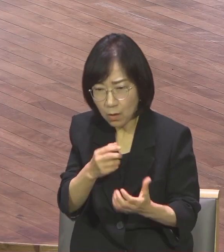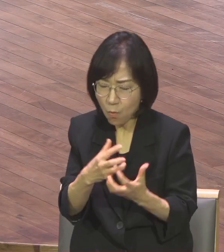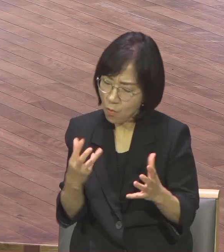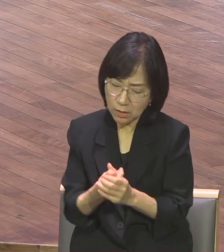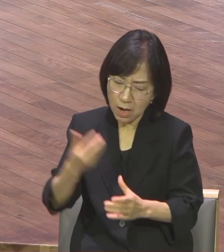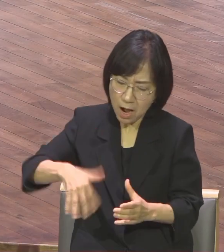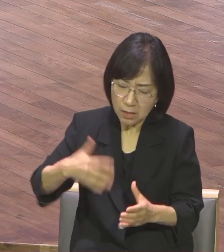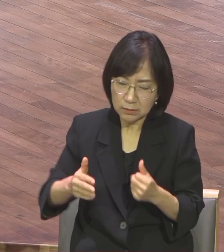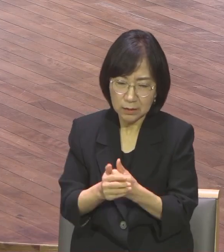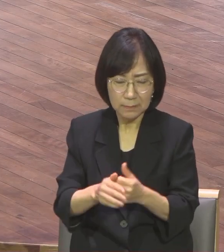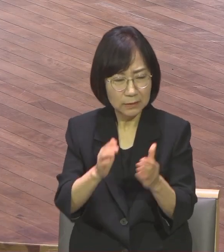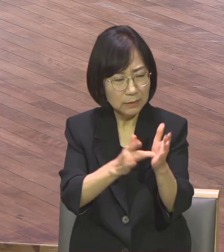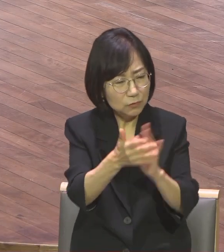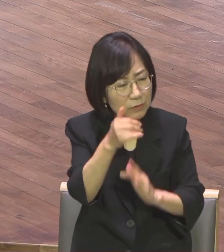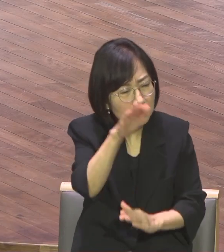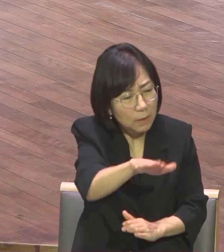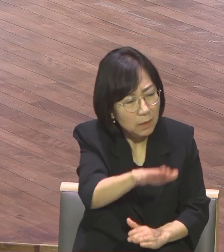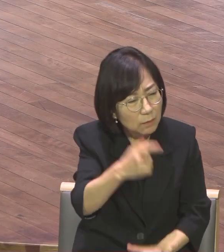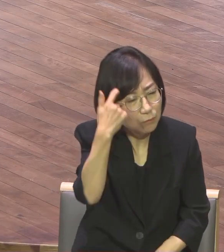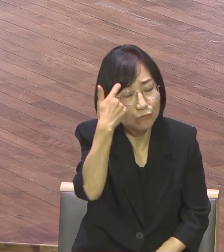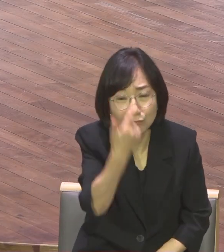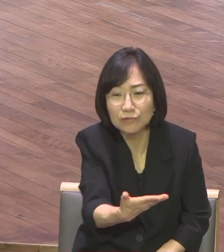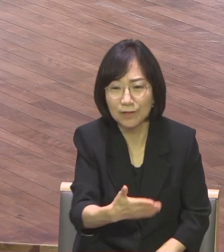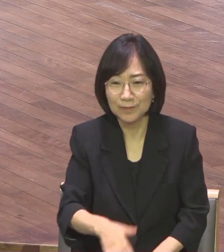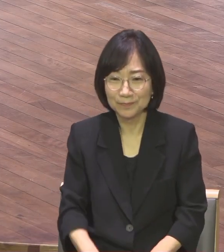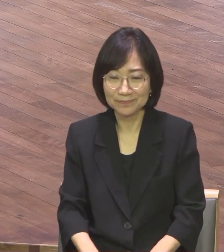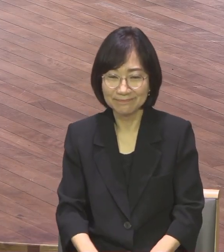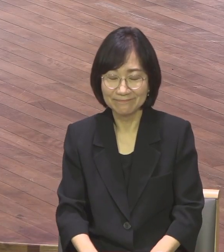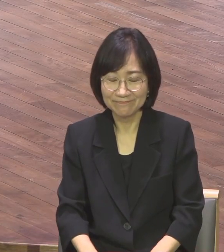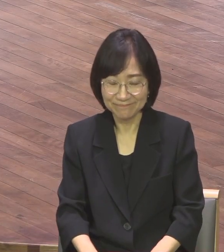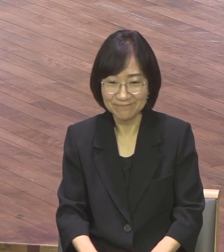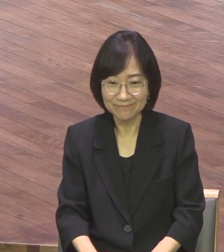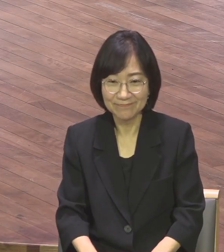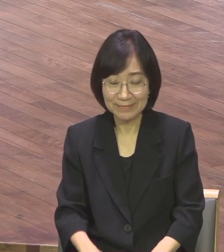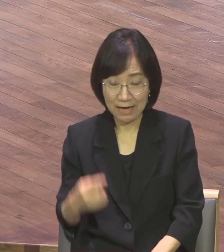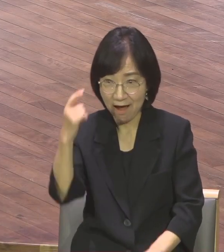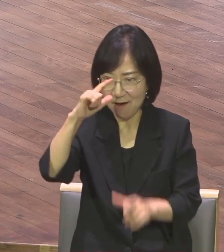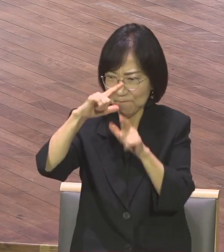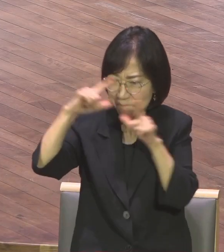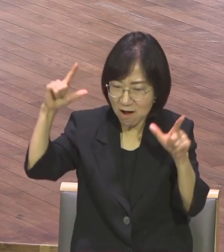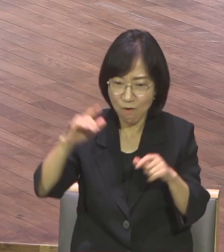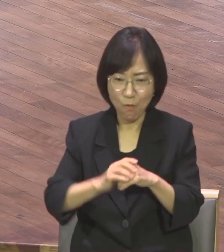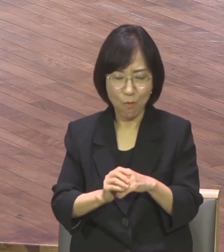꿇고 그 성공한 사람이, 그 잘나가는 사람이, 그 관리가